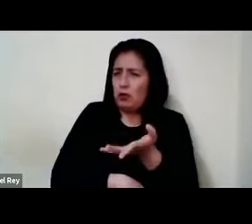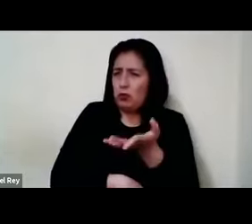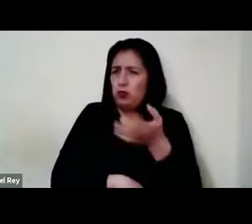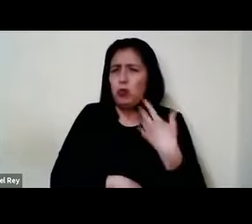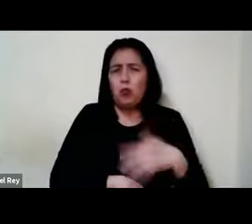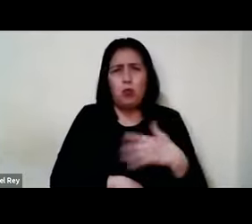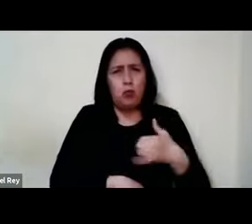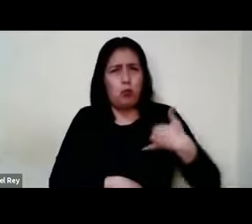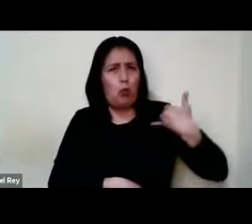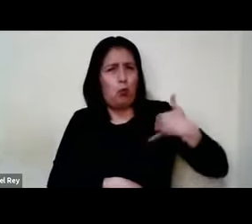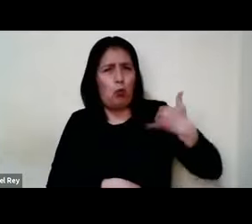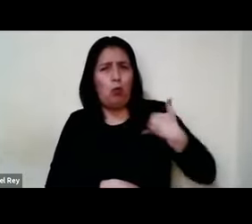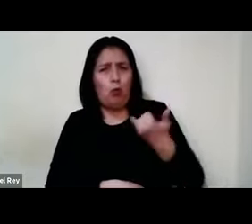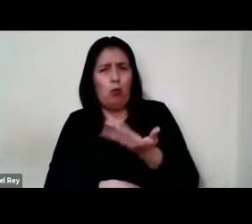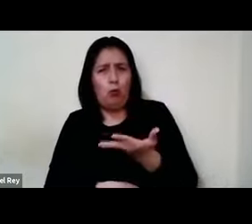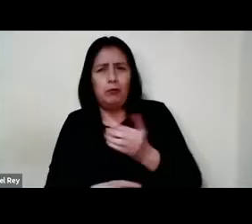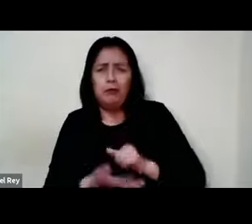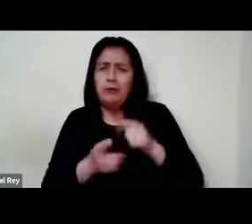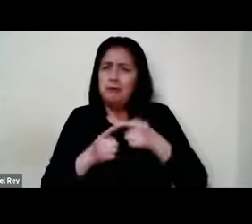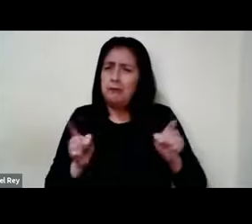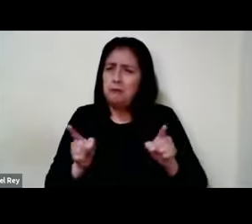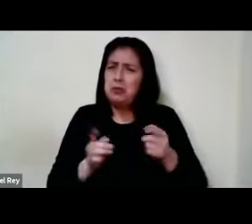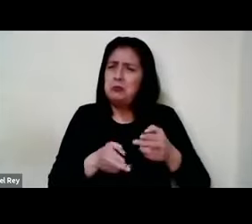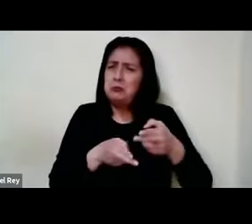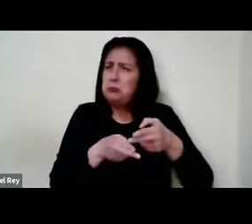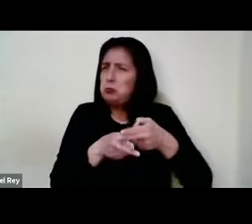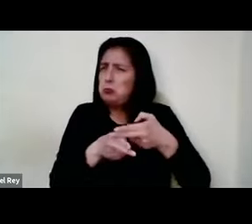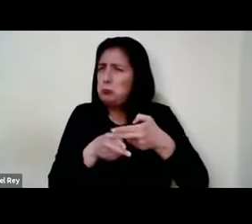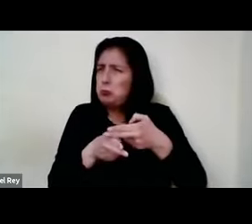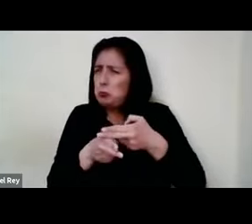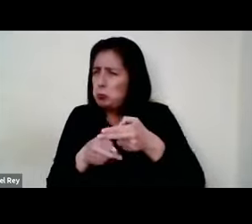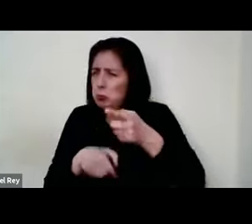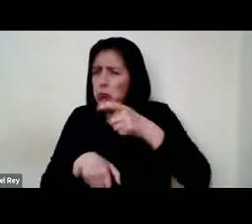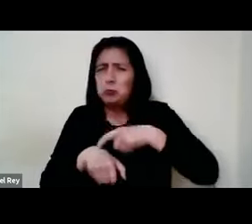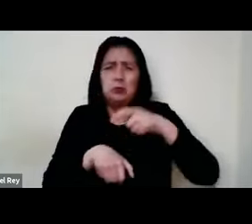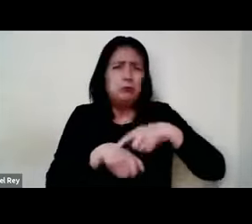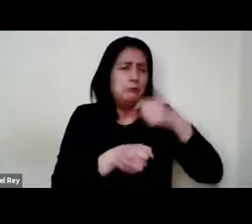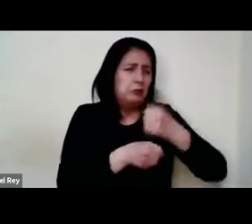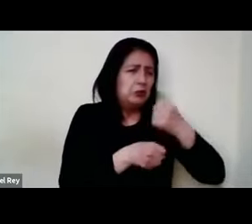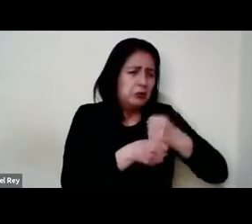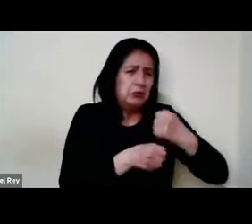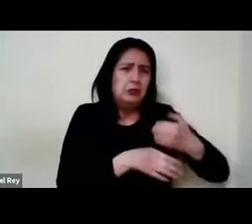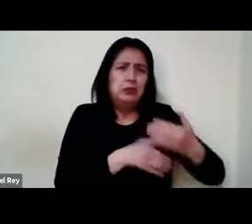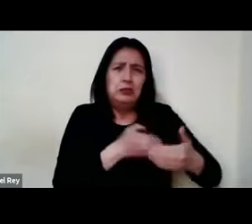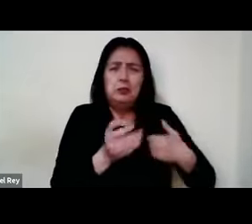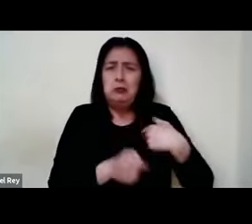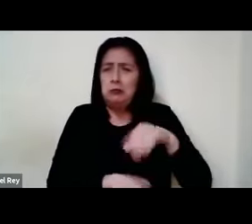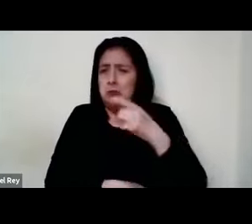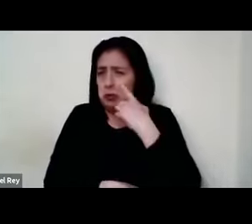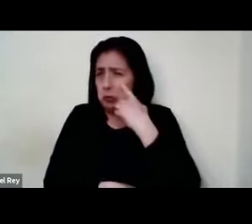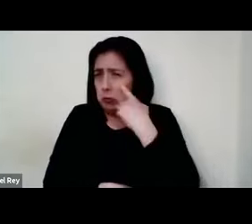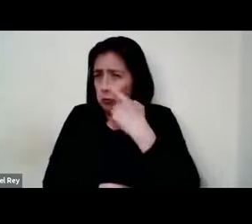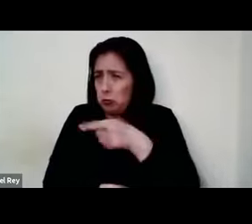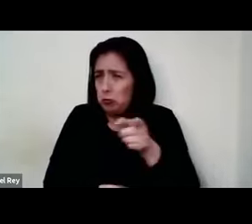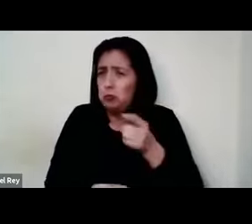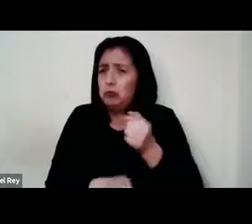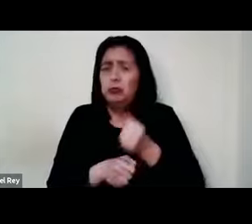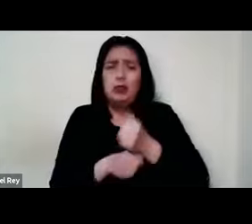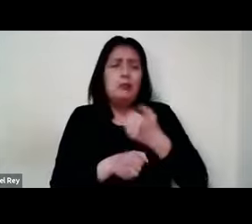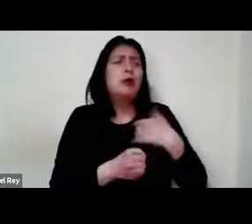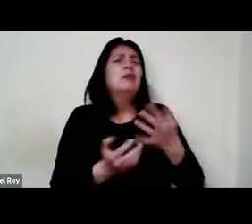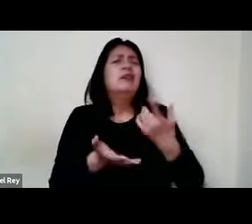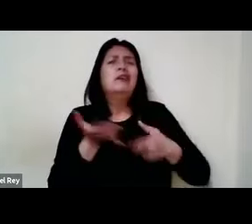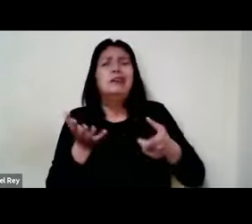bastante joven, pero que en su corta trayectoria y cada vez más conocida, lo que hace es trata